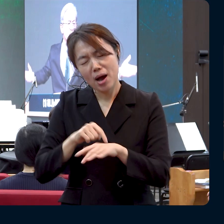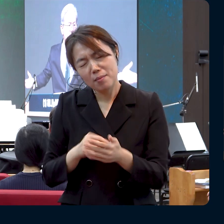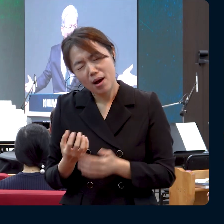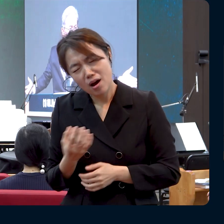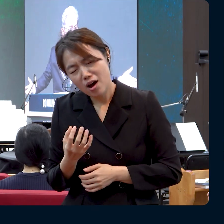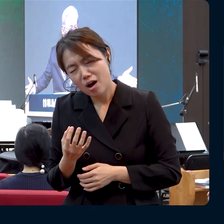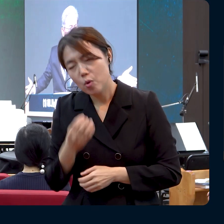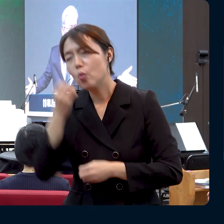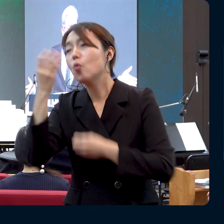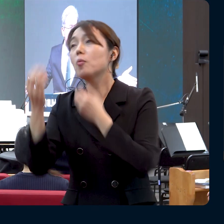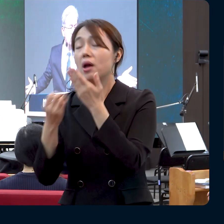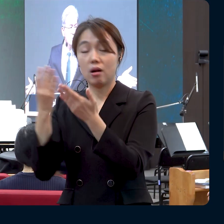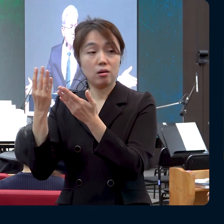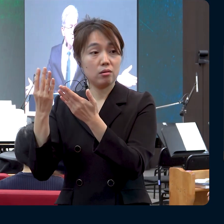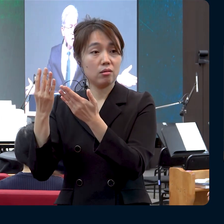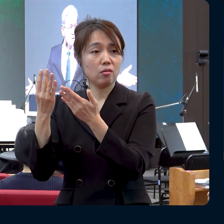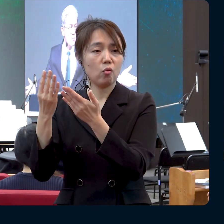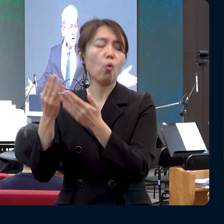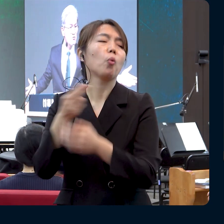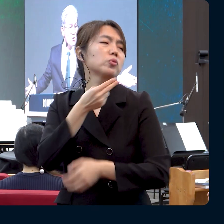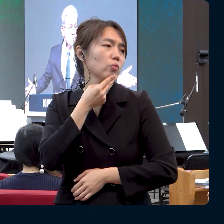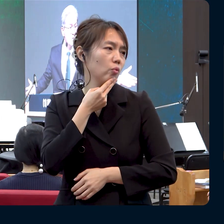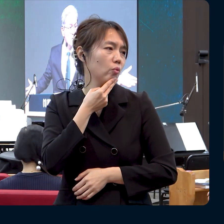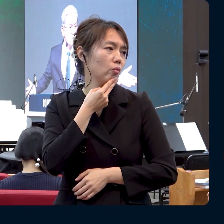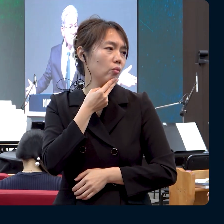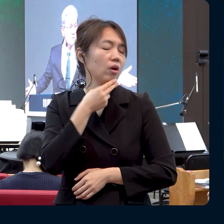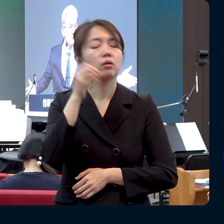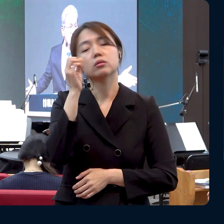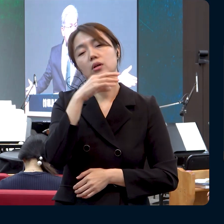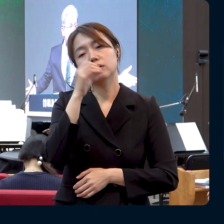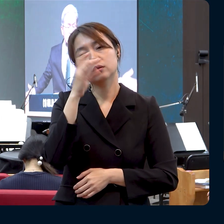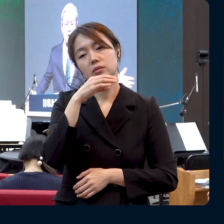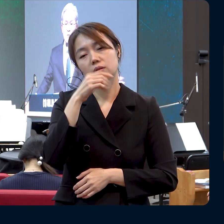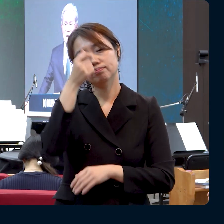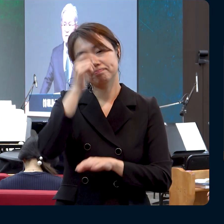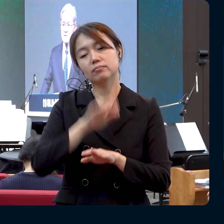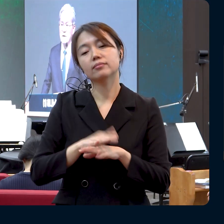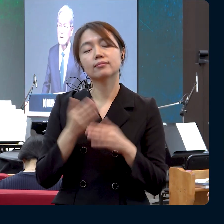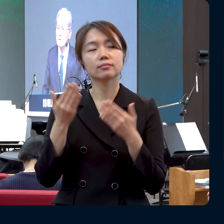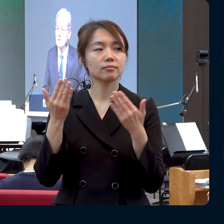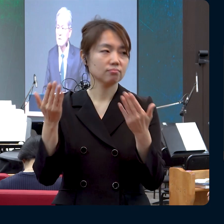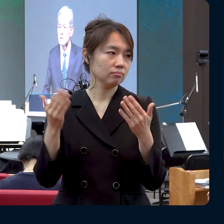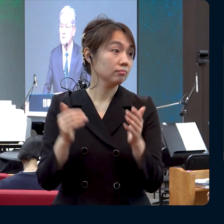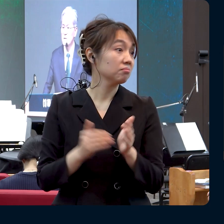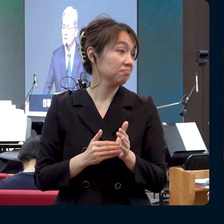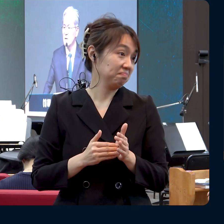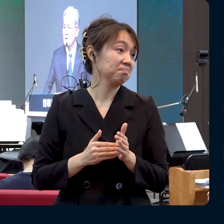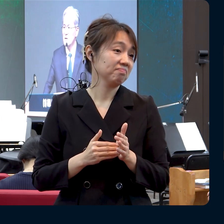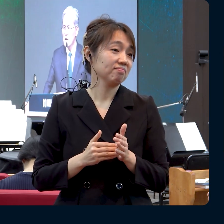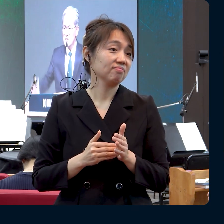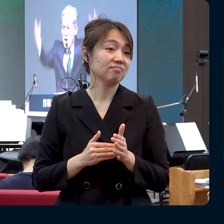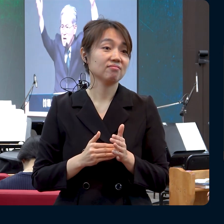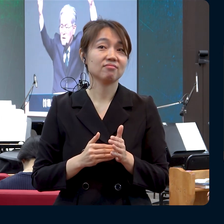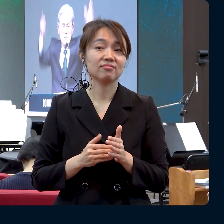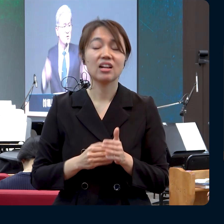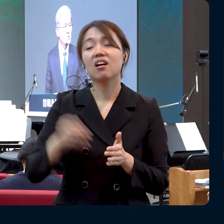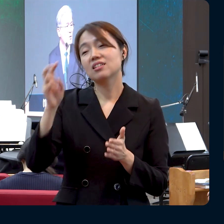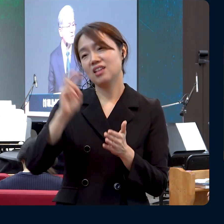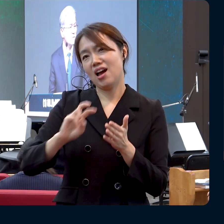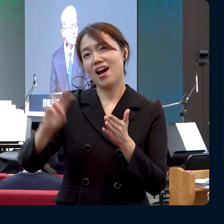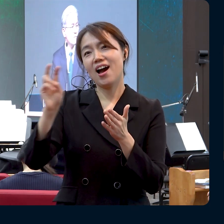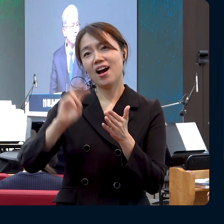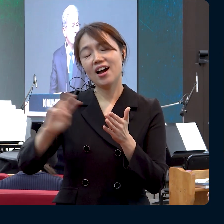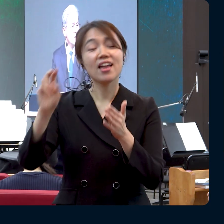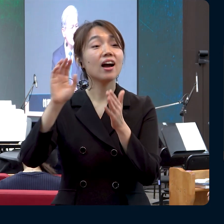다이내믹이 없어요. 그건 살아있다고 말할 수가 없죠. 그냥 와 있는 거예요. 찬양을